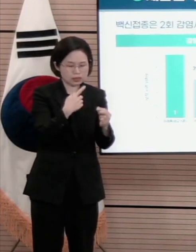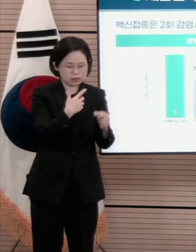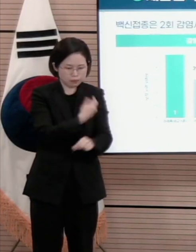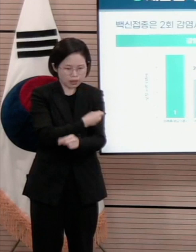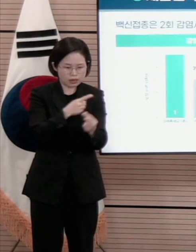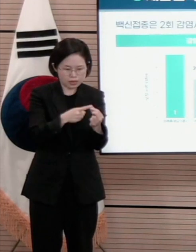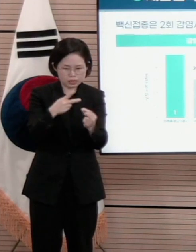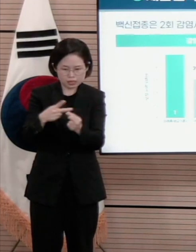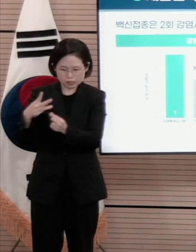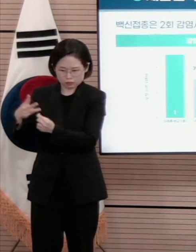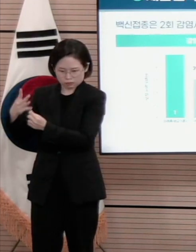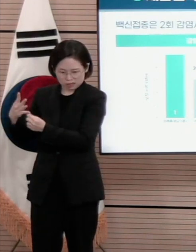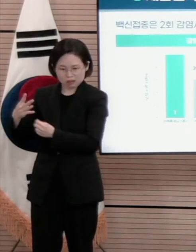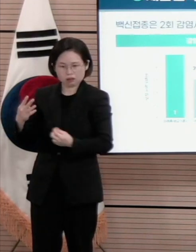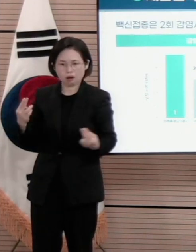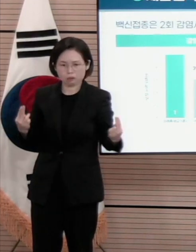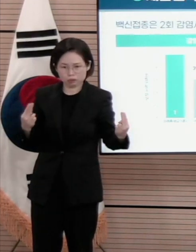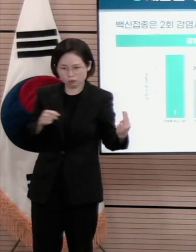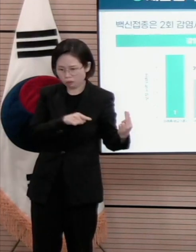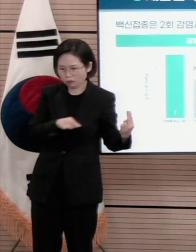접종을 완료할수록